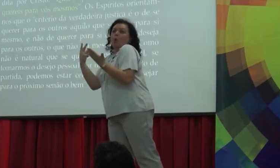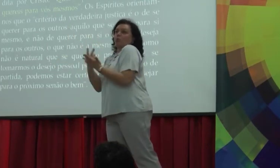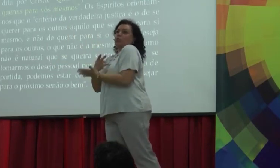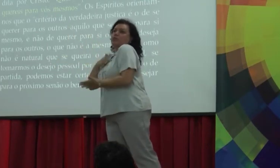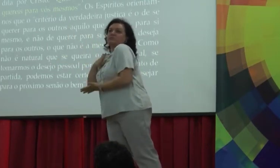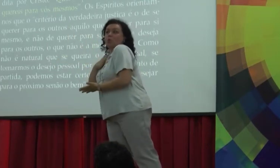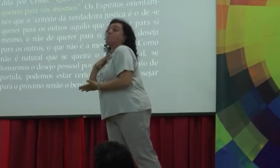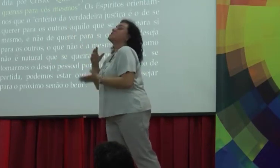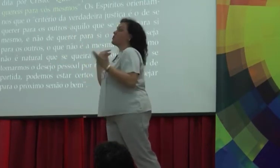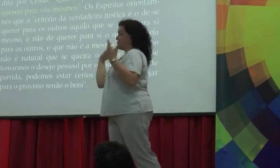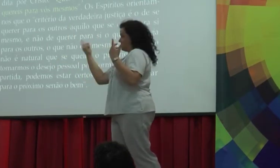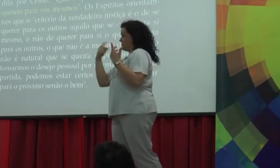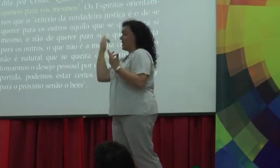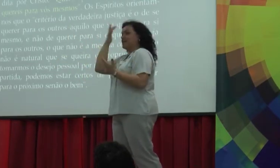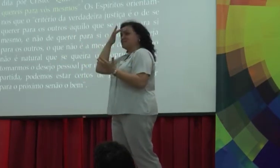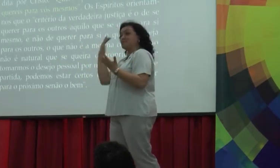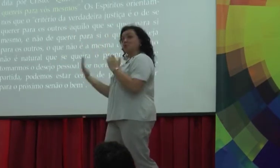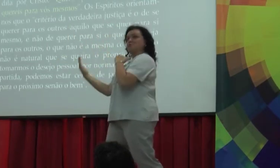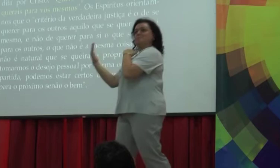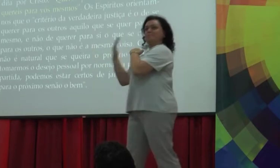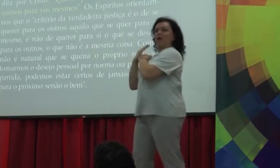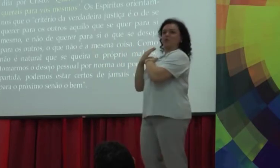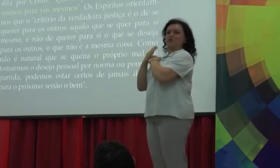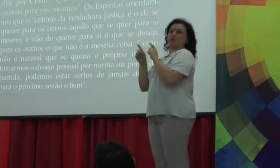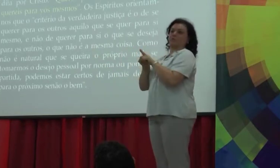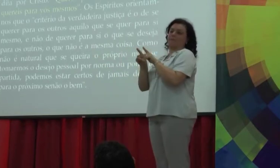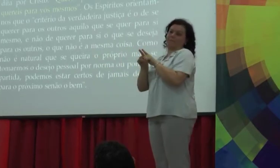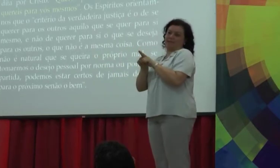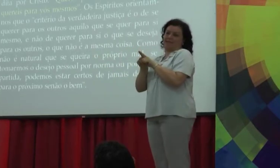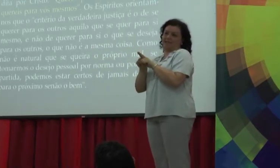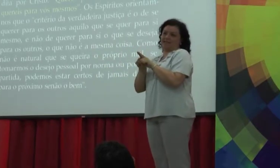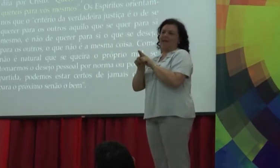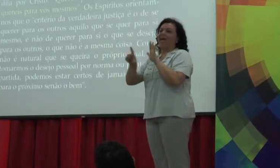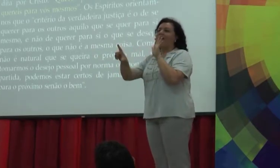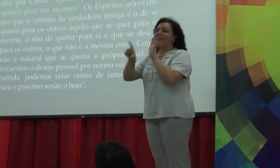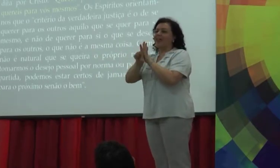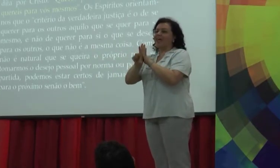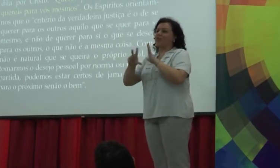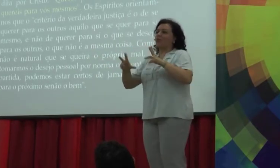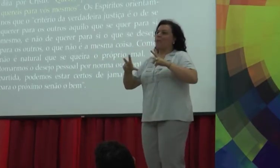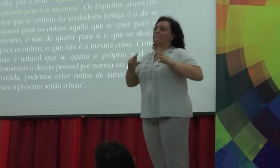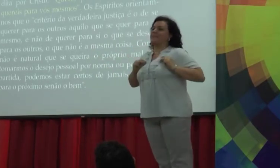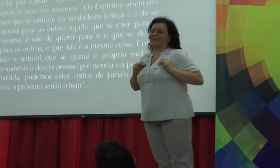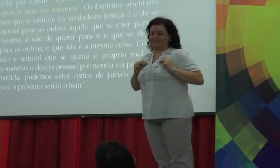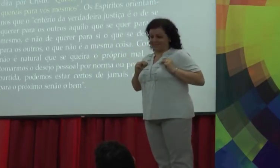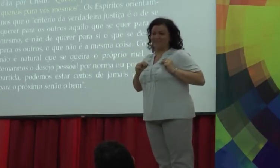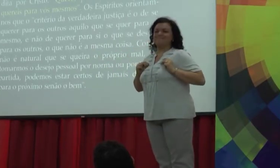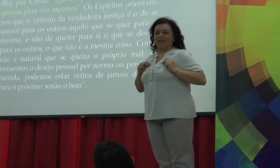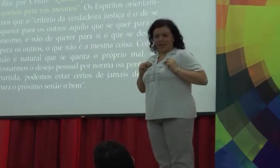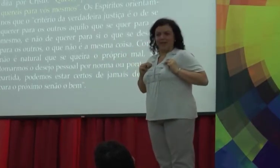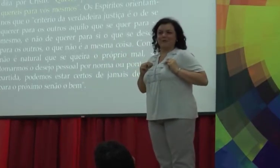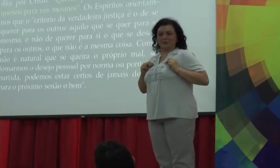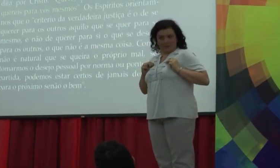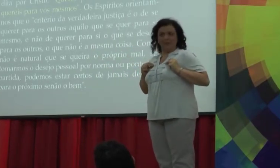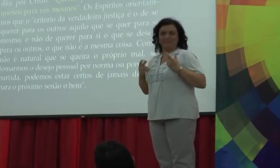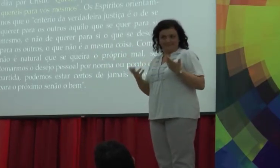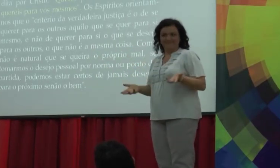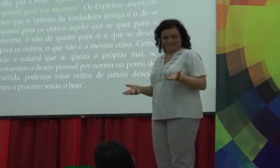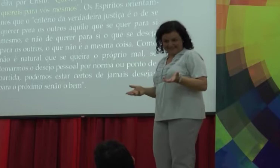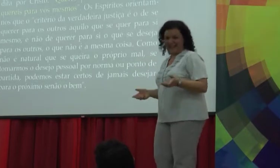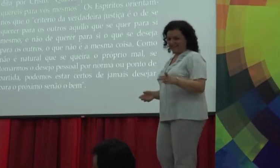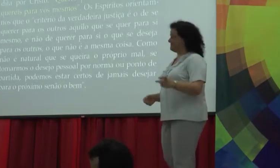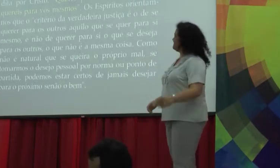ajudar. Então, precisa acontecer, se acontece comigo isso no futuro, pode acontecer com o outro. Por isso